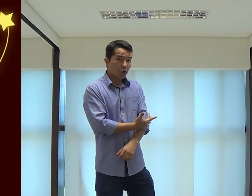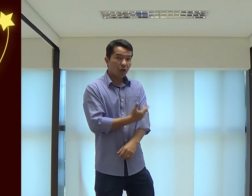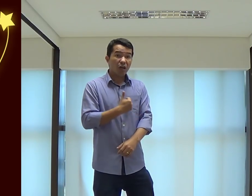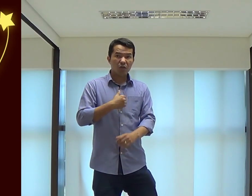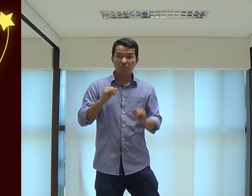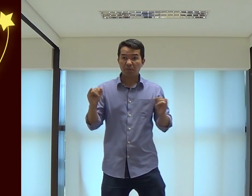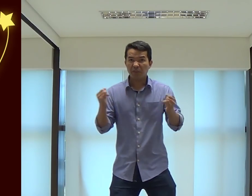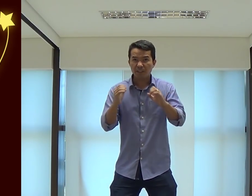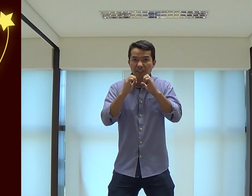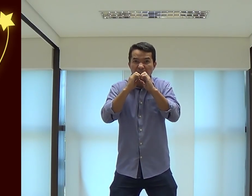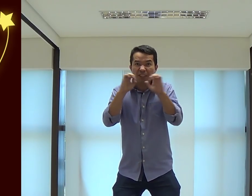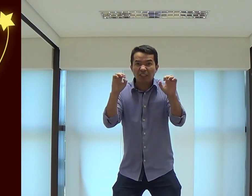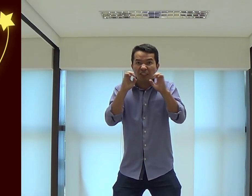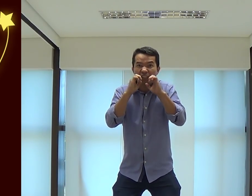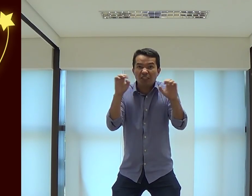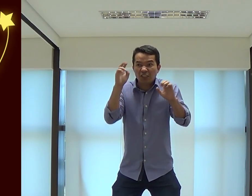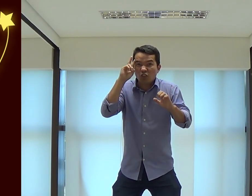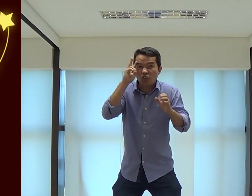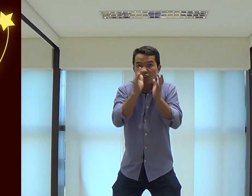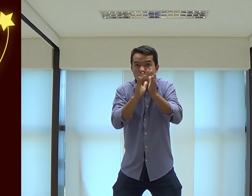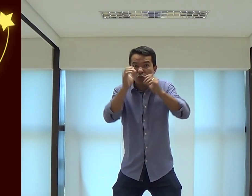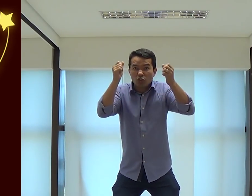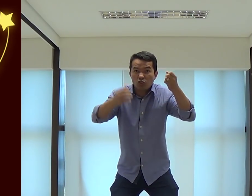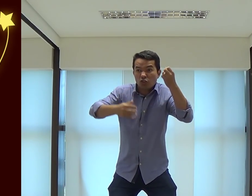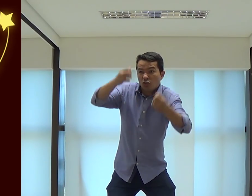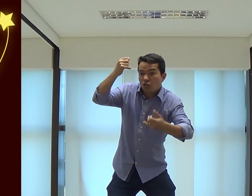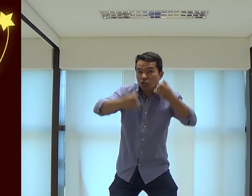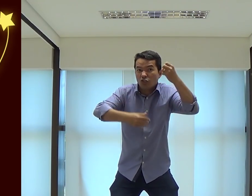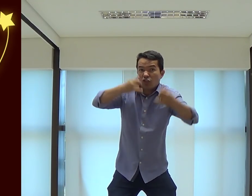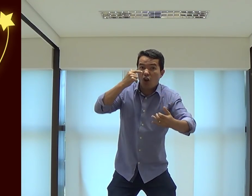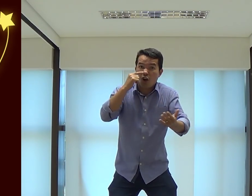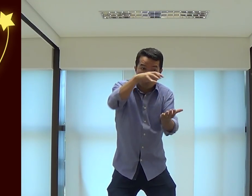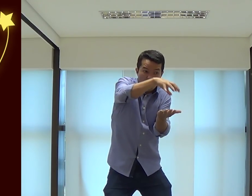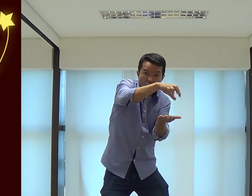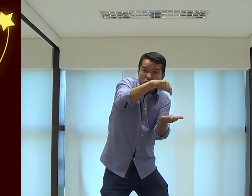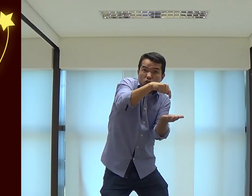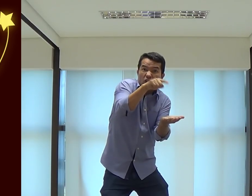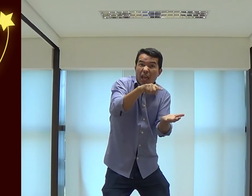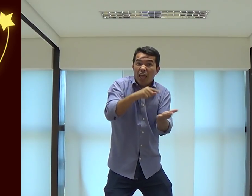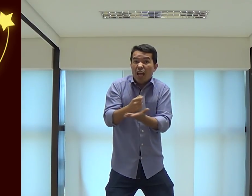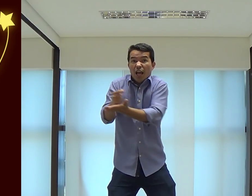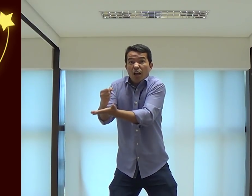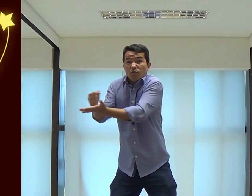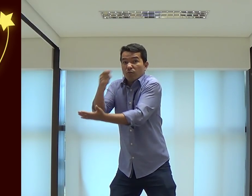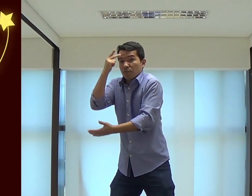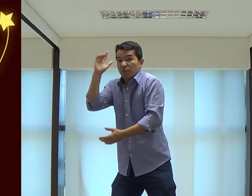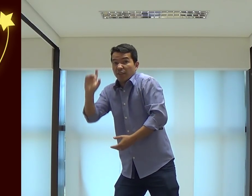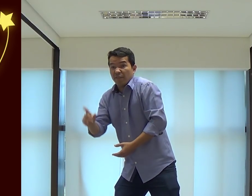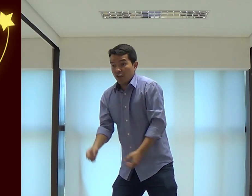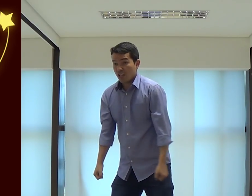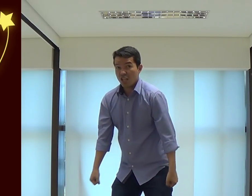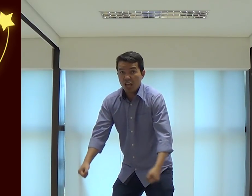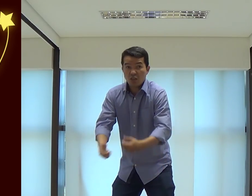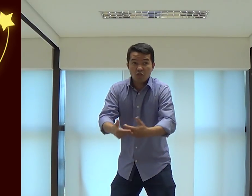vai se sentir emocionada e eu aproveito e evangelizo. Falo sobre Jesus, falo das coisas, falo: Ó, esse Efesitone vai estar ajudando